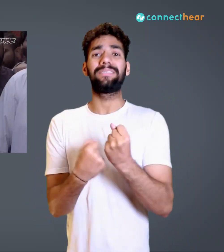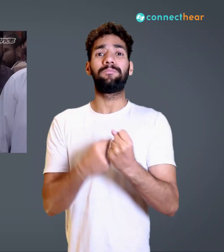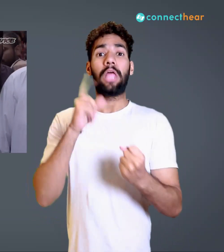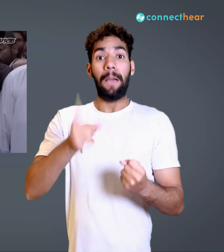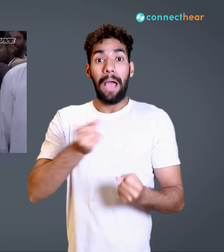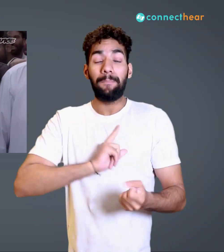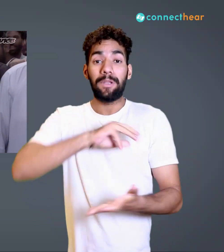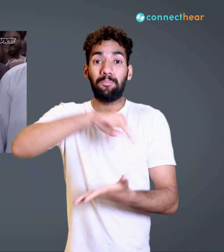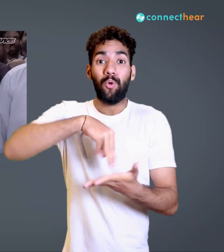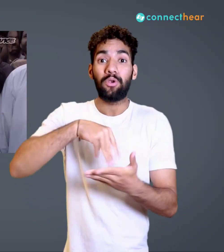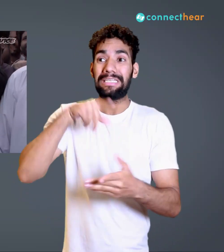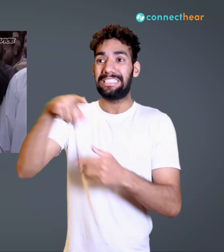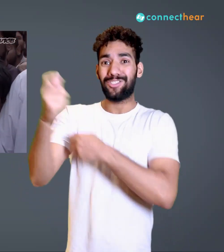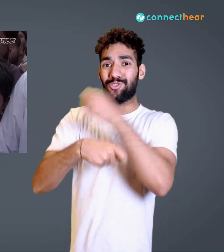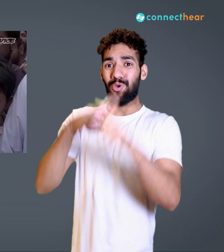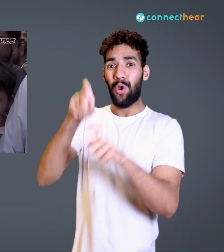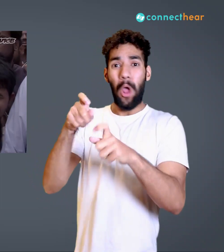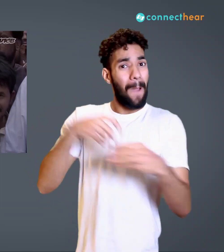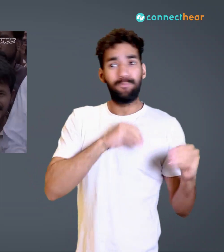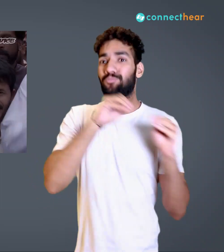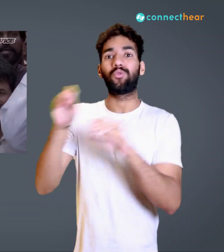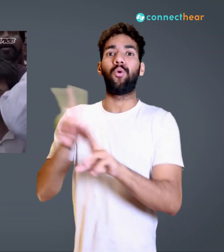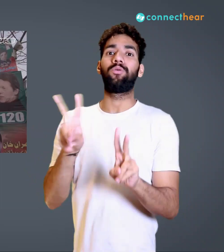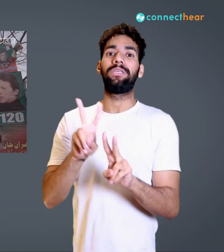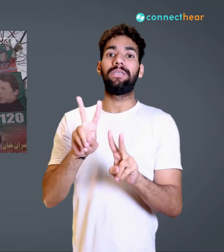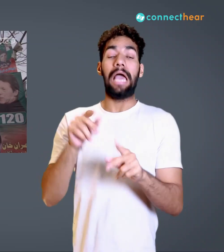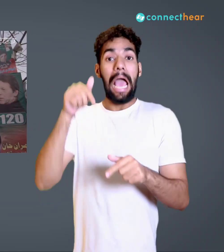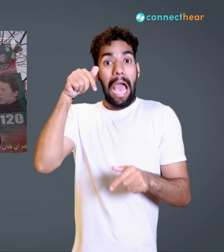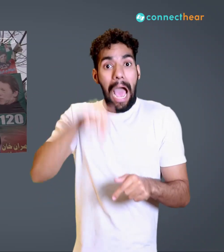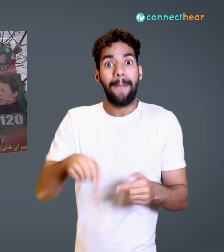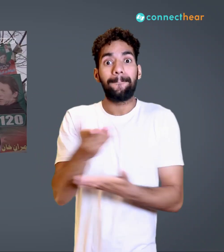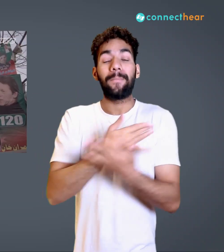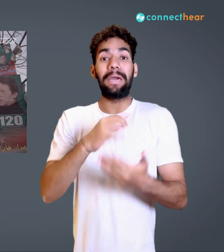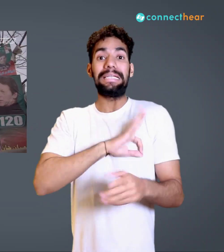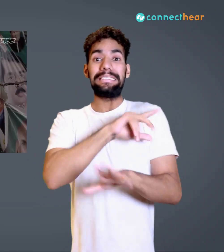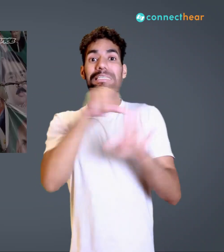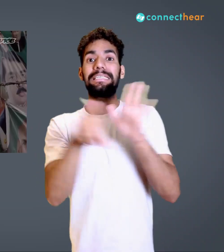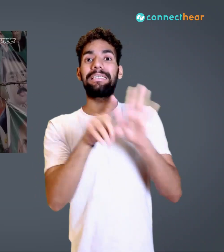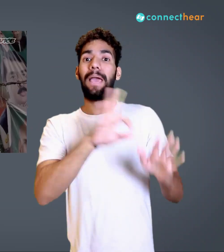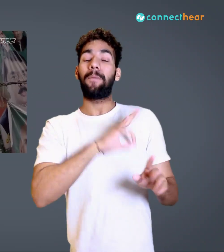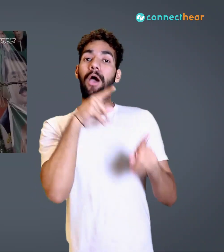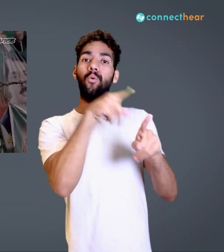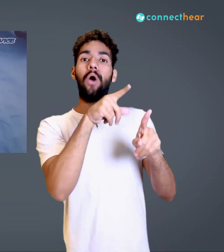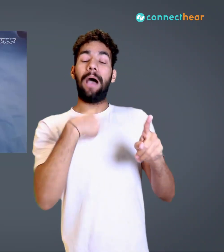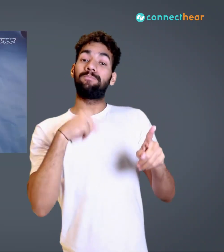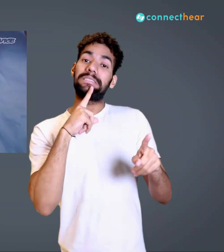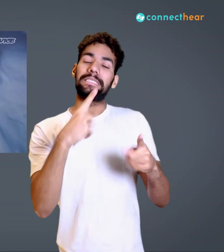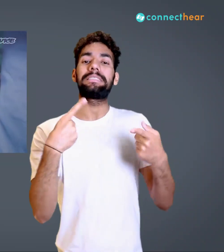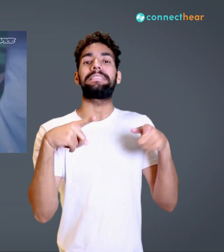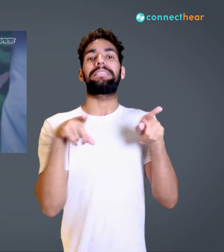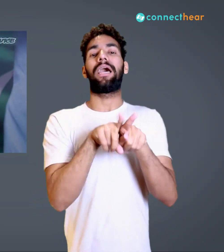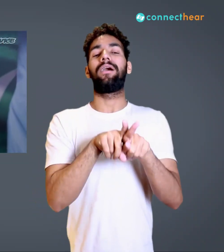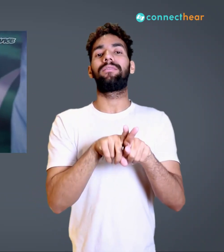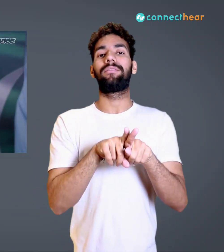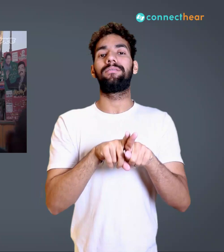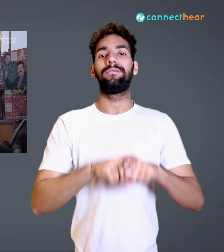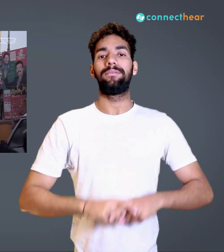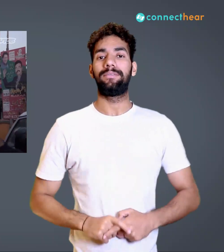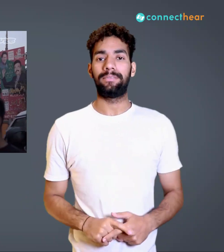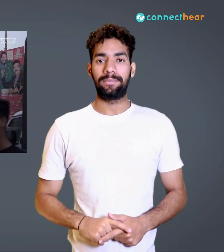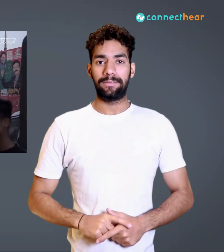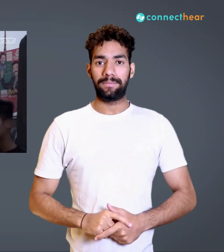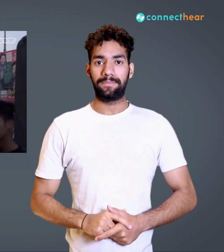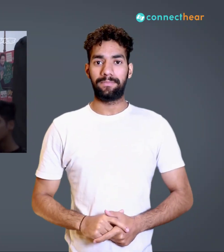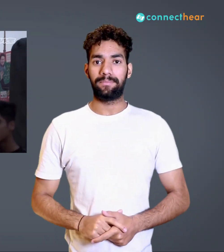खड़े अब अपने मुल्क को इन चोरों के हवाले हमारा लीडर इमरान खान सच के साथ खड़े